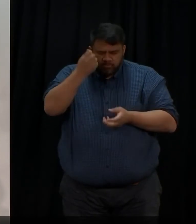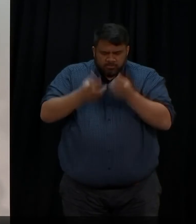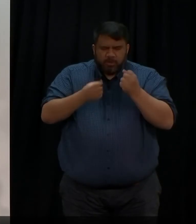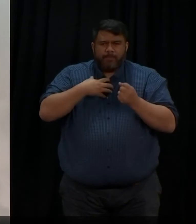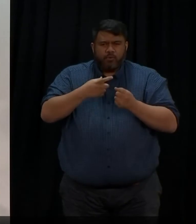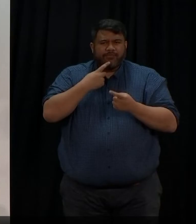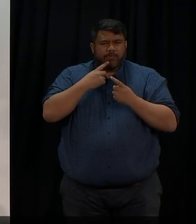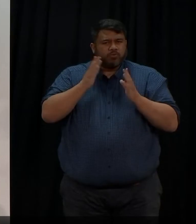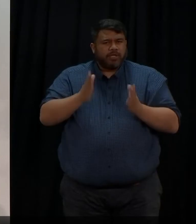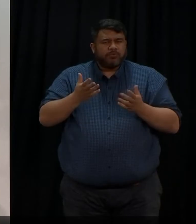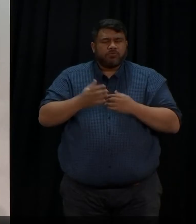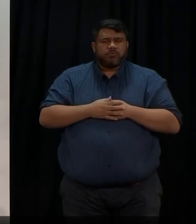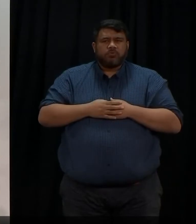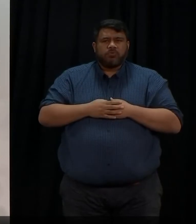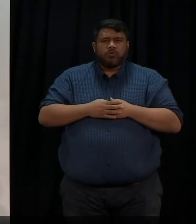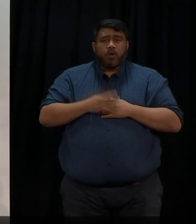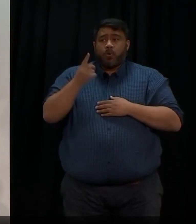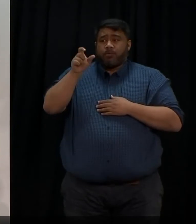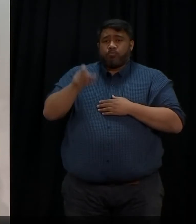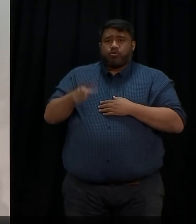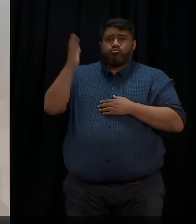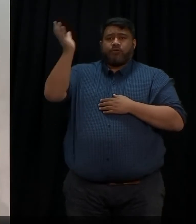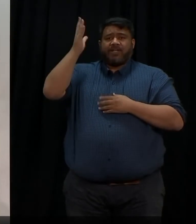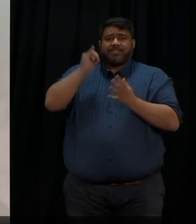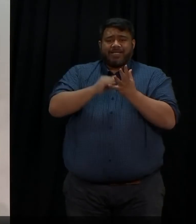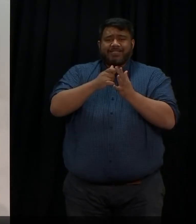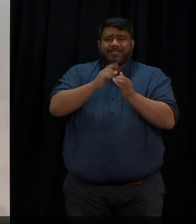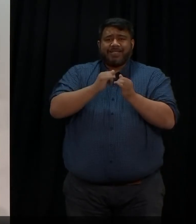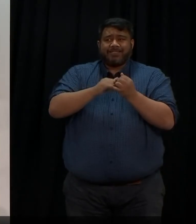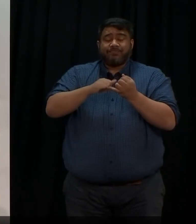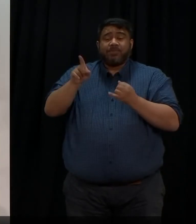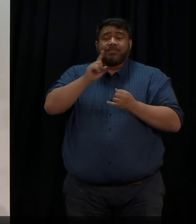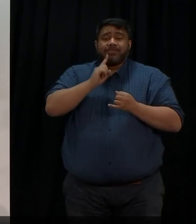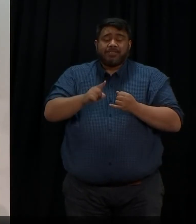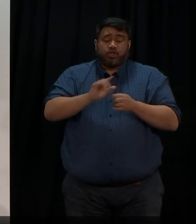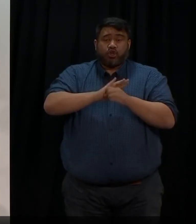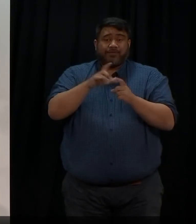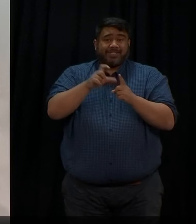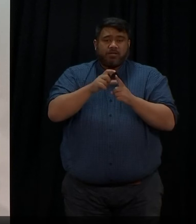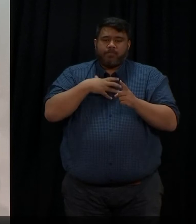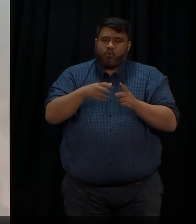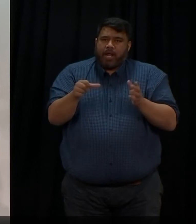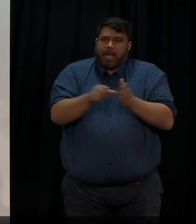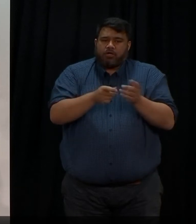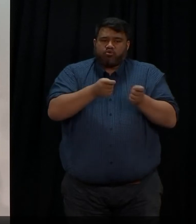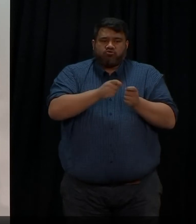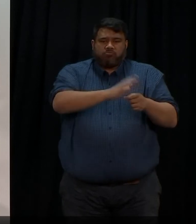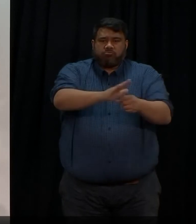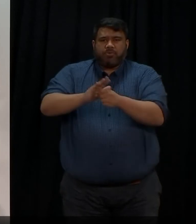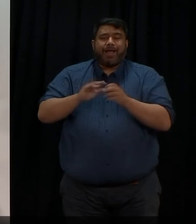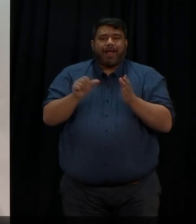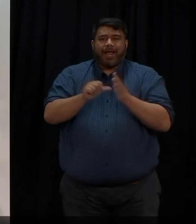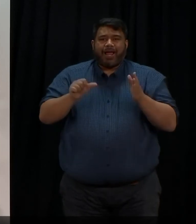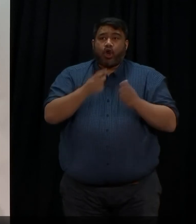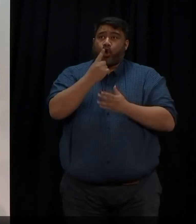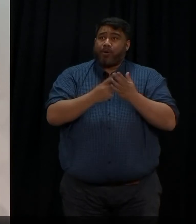variánst sokkal nehezebb teszteléssel és kontaktkutatással nyomon követni, ahogy ezt tapasztaltuk is. Ezért volt fontos, hogy azonnal lezárjuk az